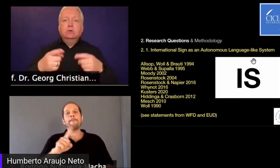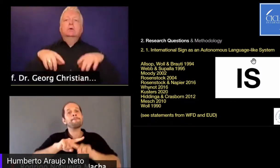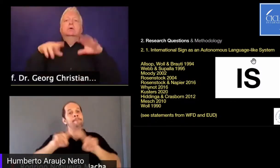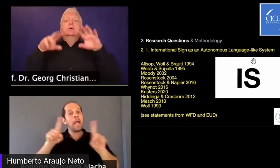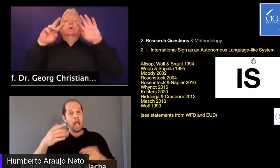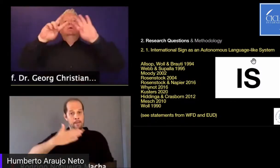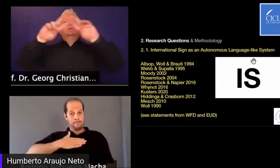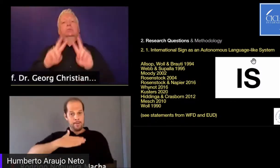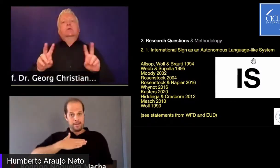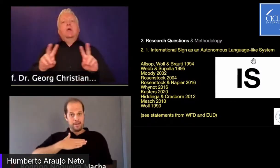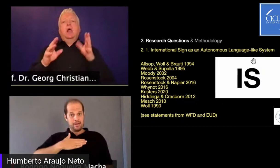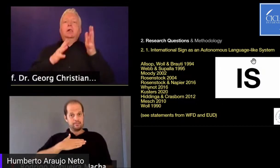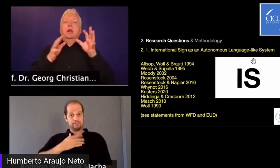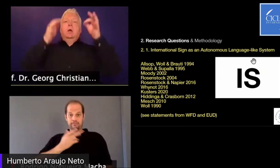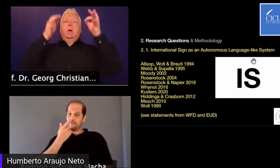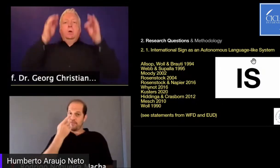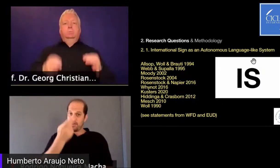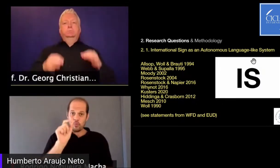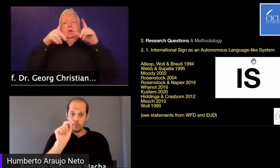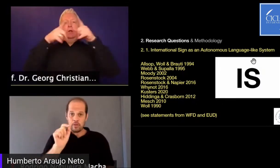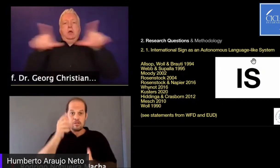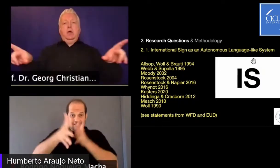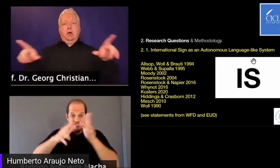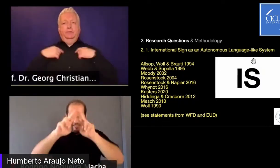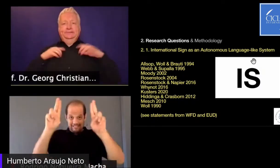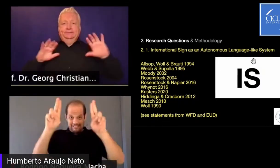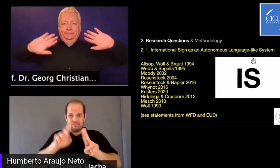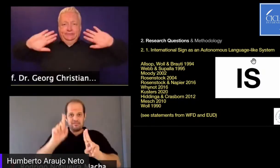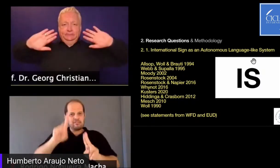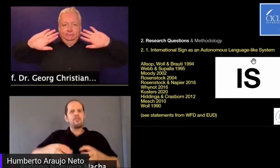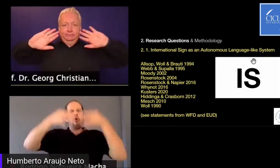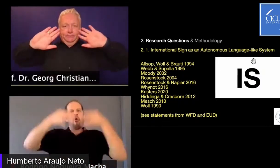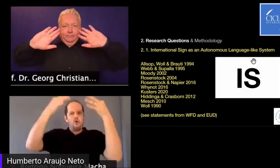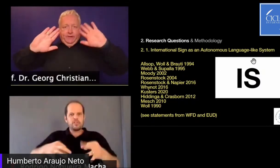bastante interessante, embora ainda não conclusiva.